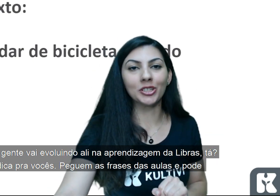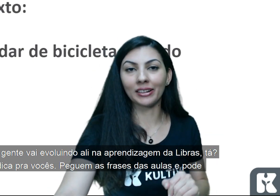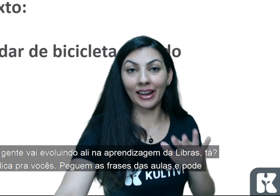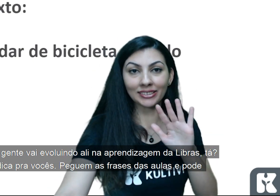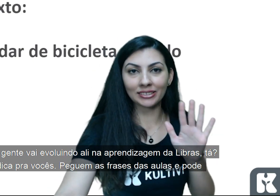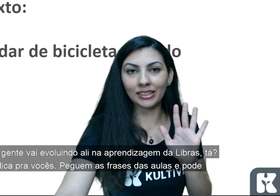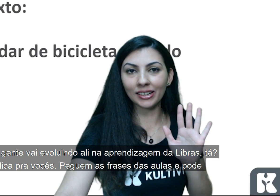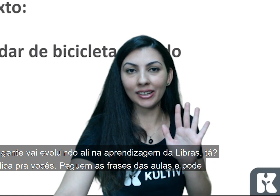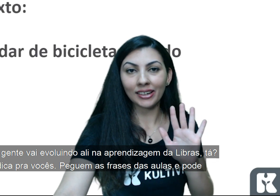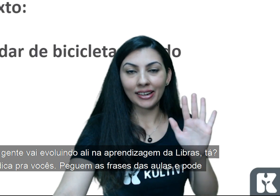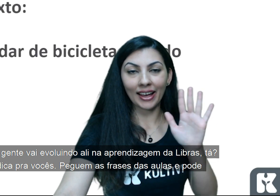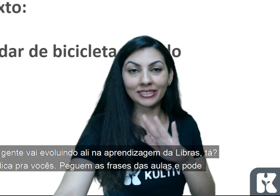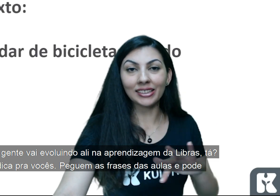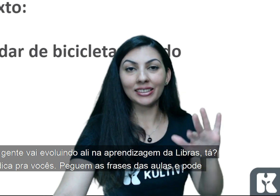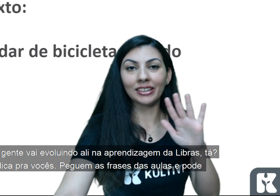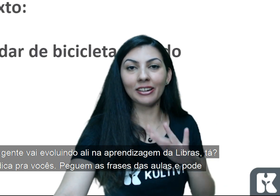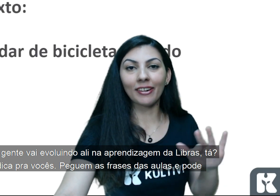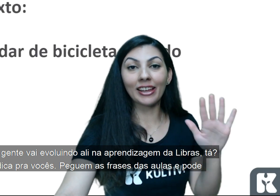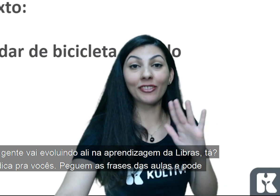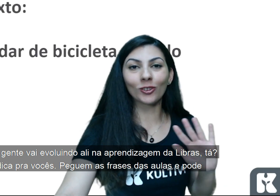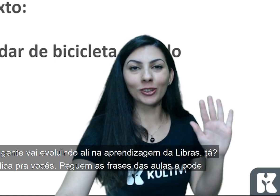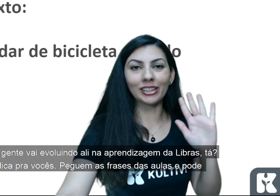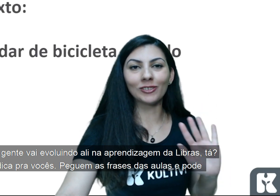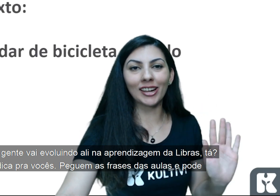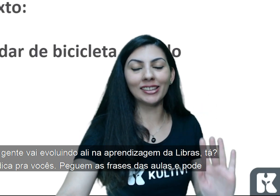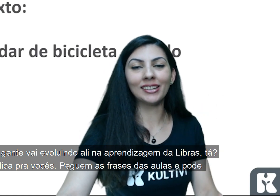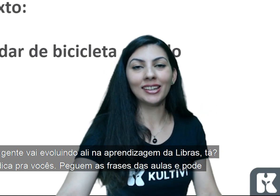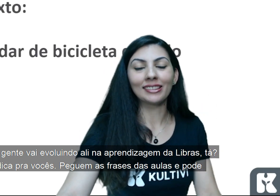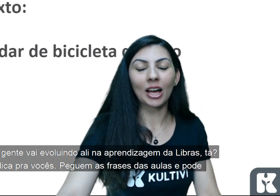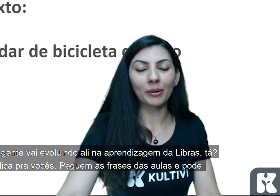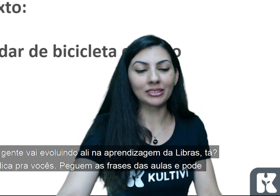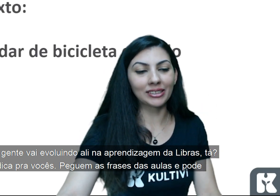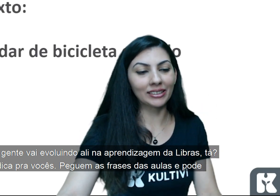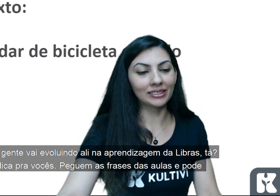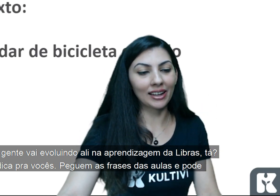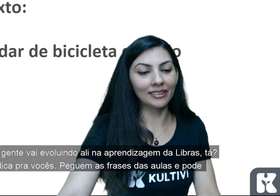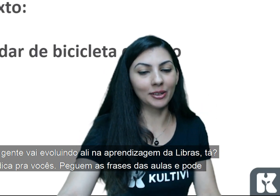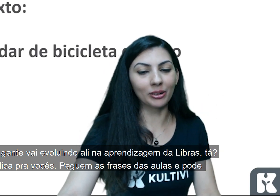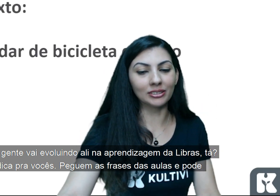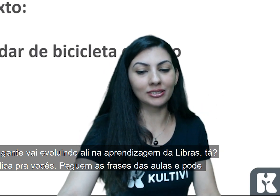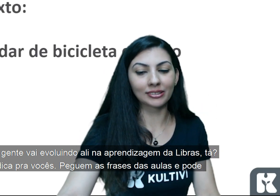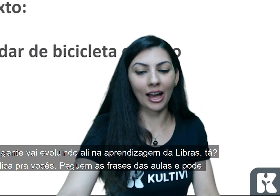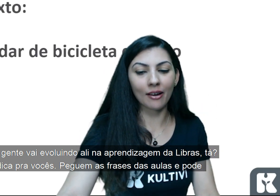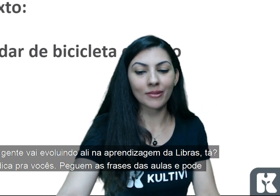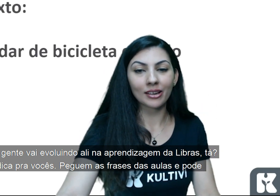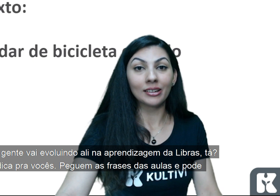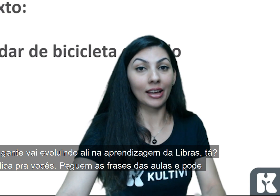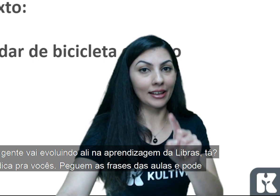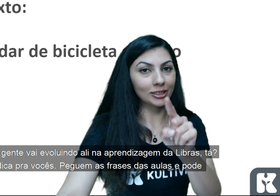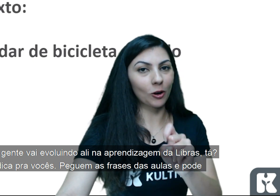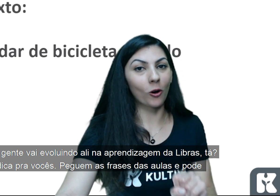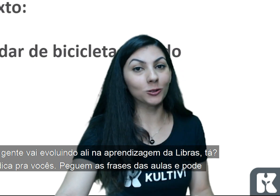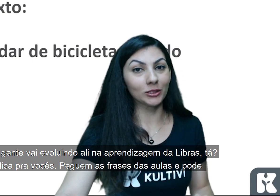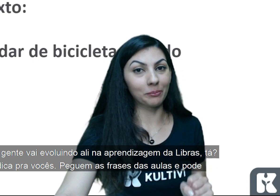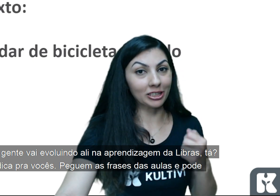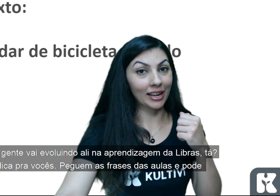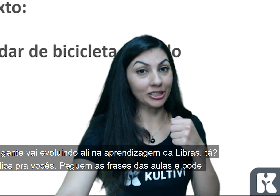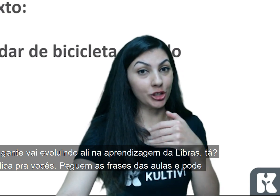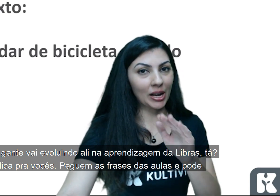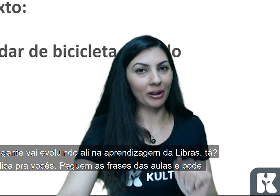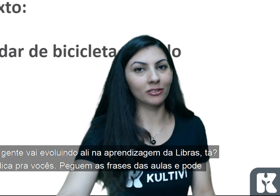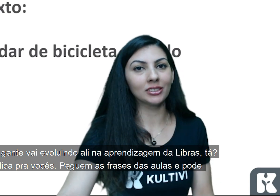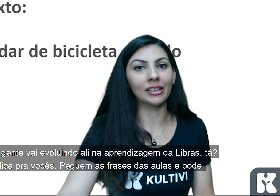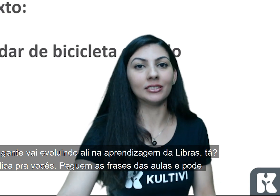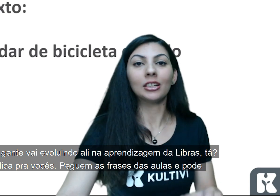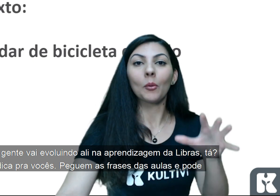trocar, gente. É assim que a gente vai evoluindo ali na aprendizagem da Libra, tá? É isso que eu gosto de deixar